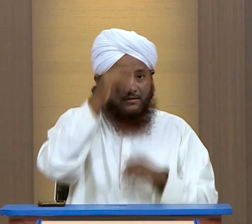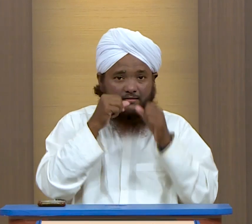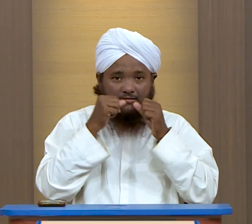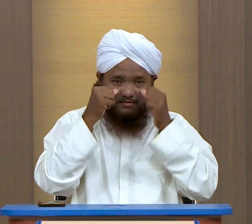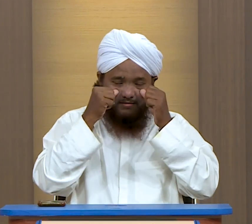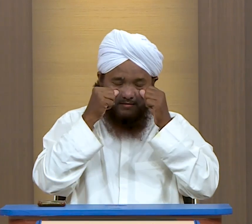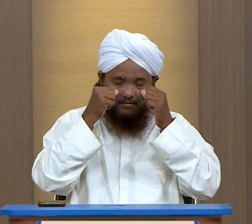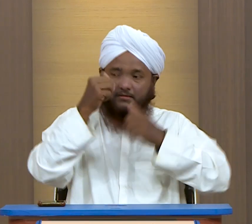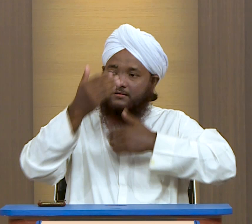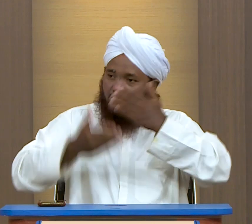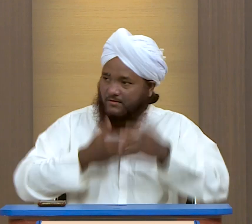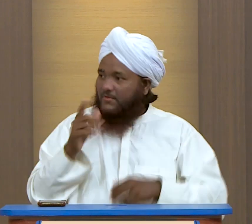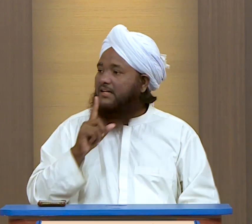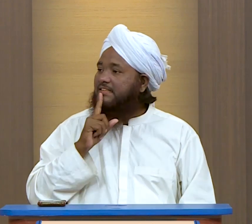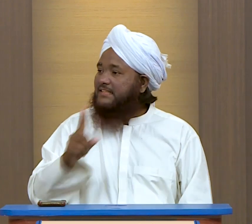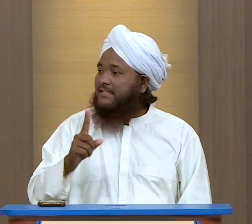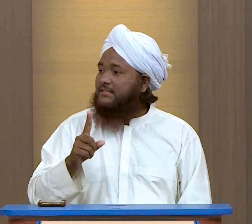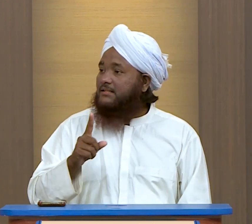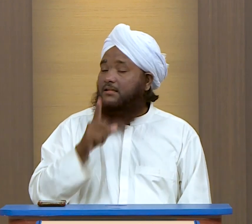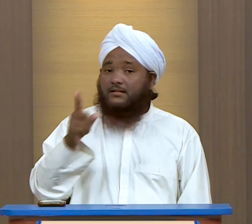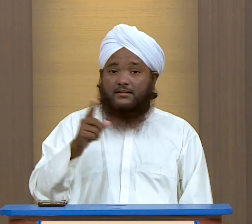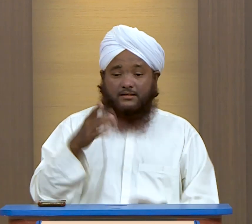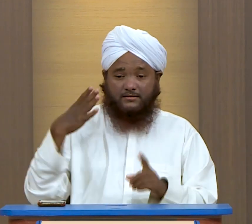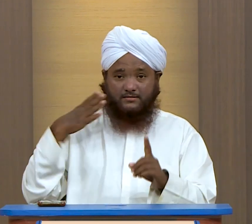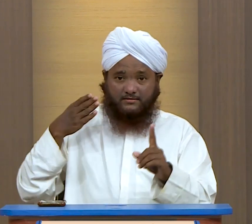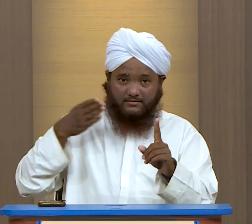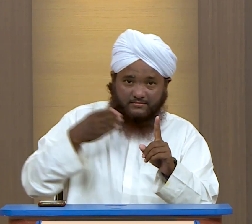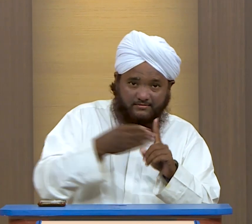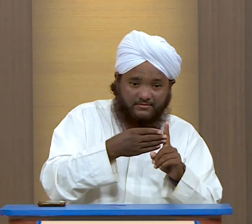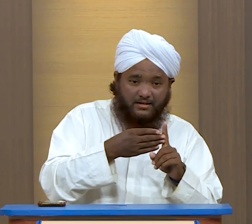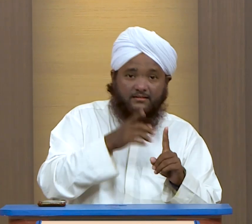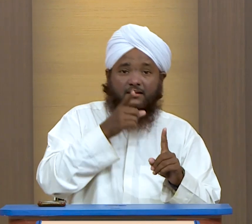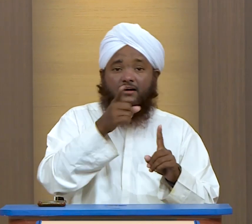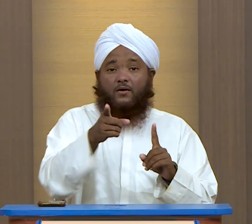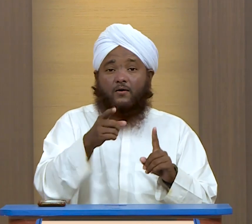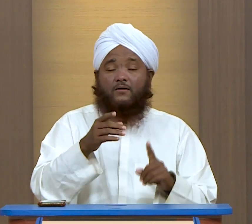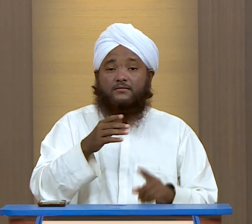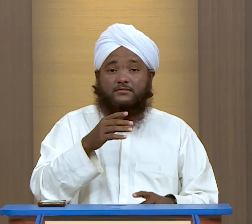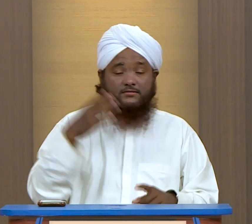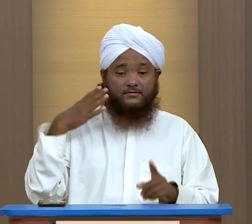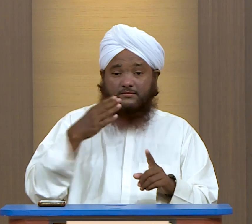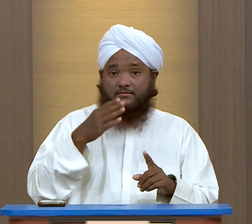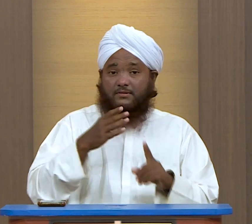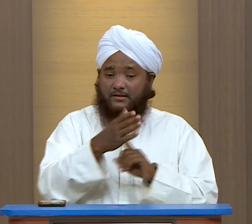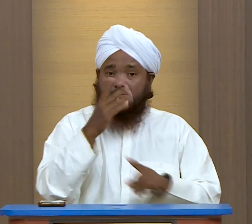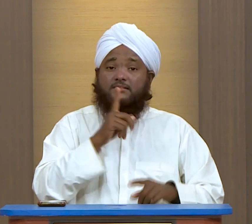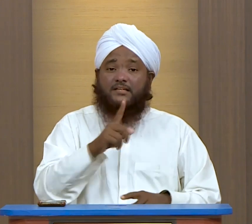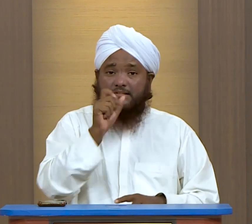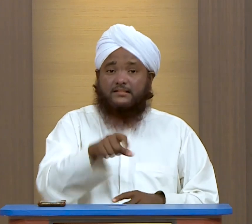ارشاد فرمایا، بے شک سچائی نیکی کی طرف لے جاتی ہے اور نیکی جنت کی طرف لے جاتی ہے، اور بے شک بندہ